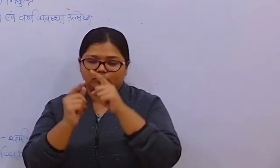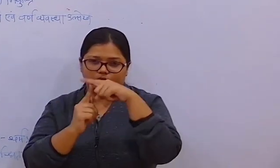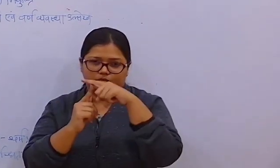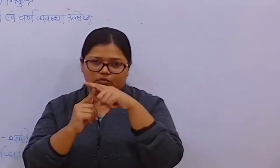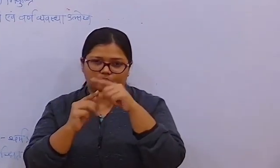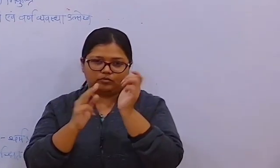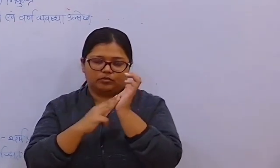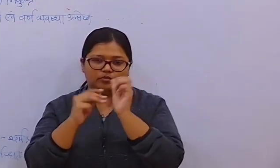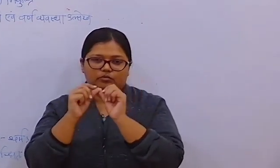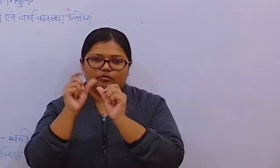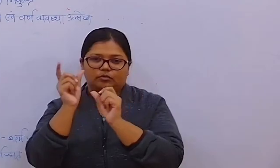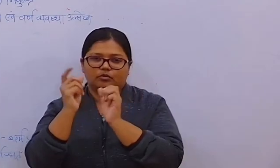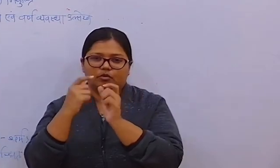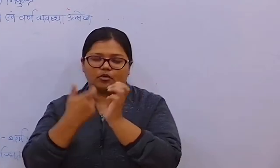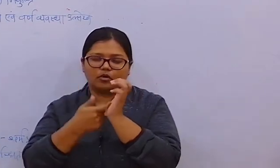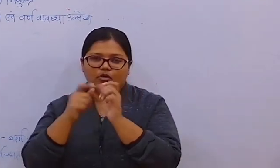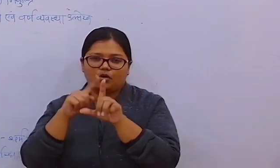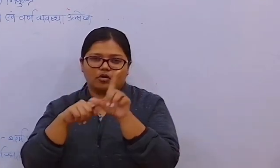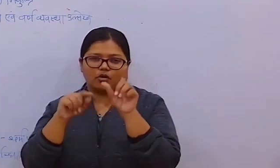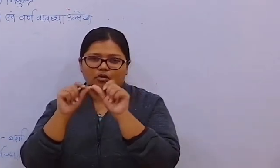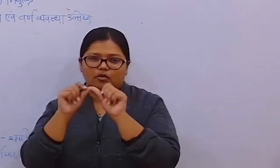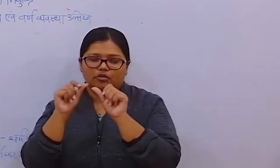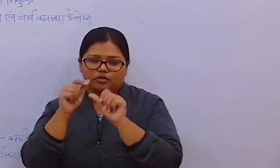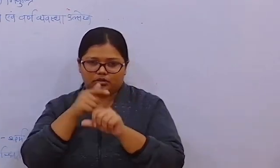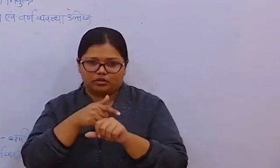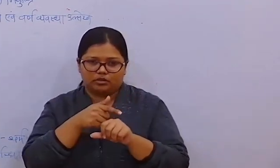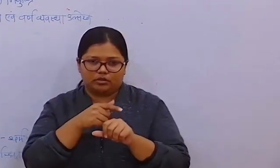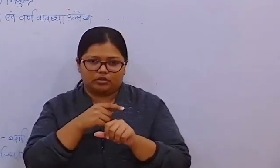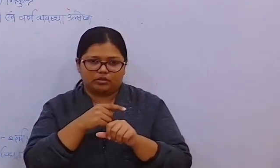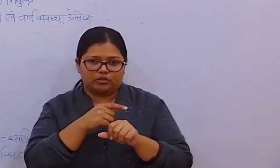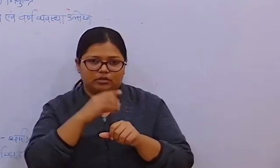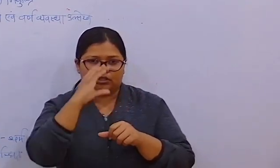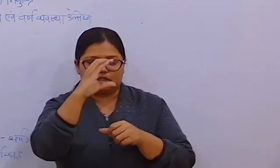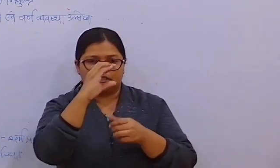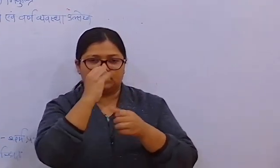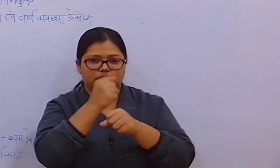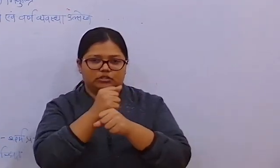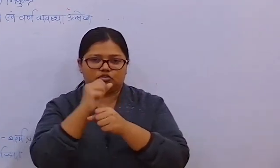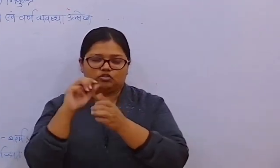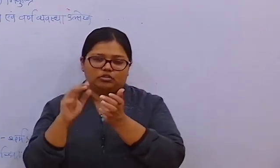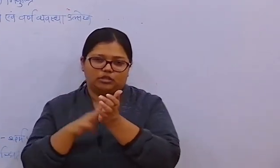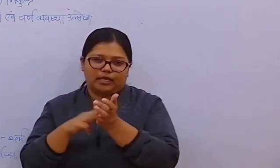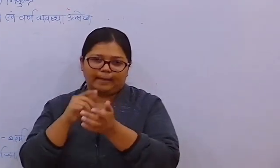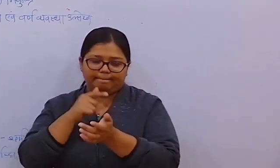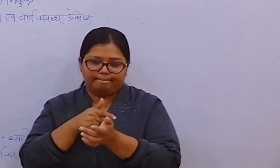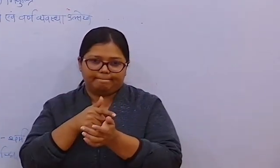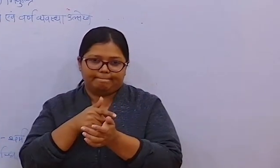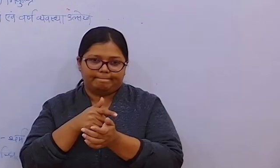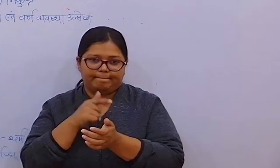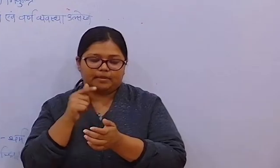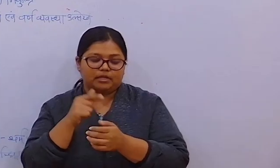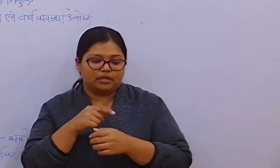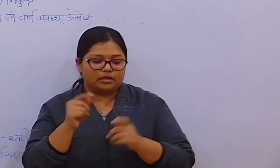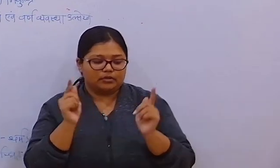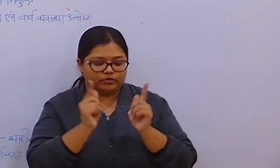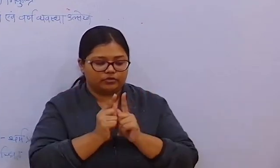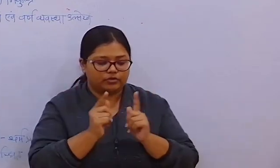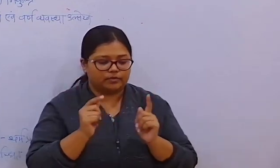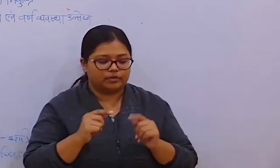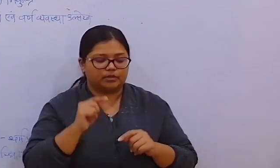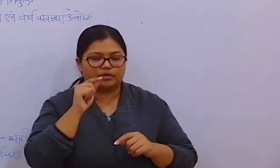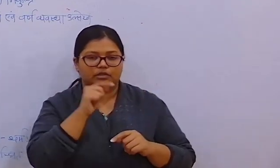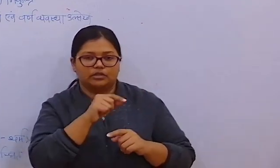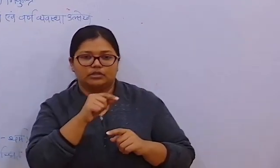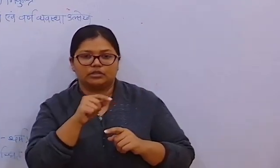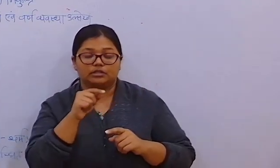व्यवस्था क्या है उसको हम कल देखेंगे। तो आप यहाँ पे ऑफिशियली जो राजाओं को हमको पढ़ना था वो खत्म हो गया, ठीक है। अब